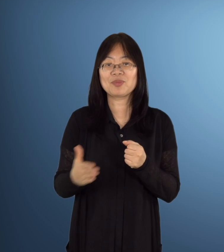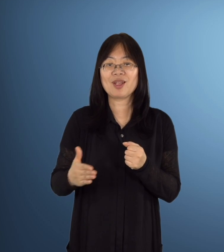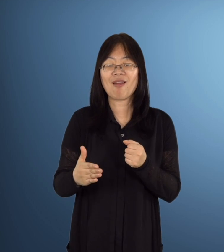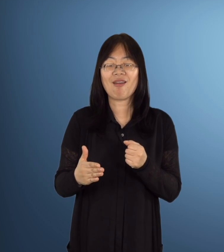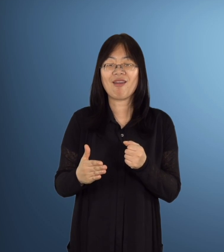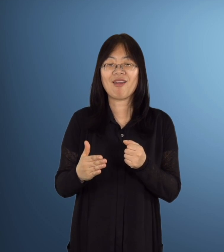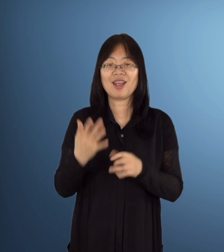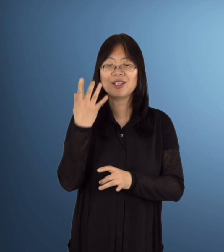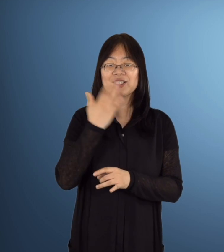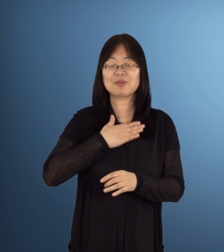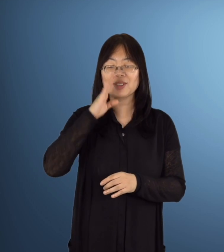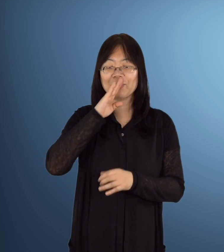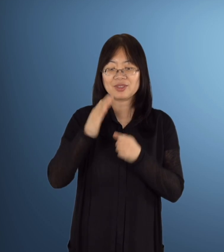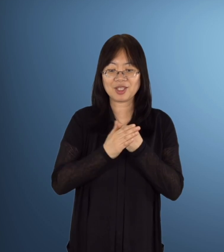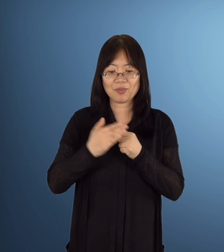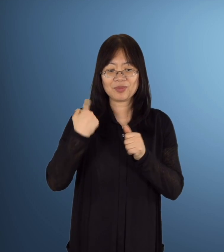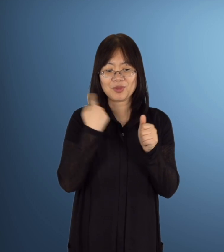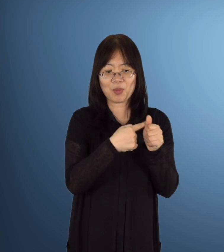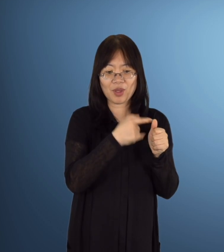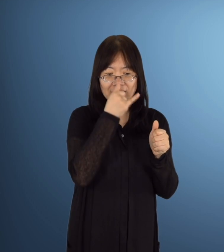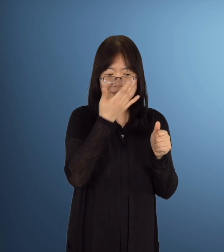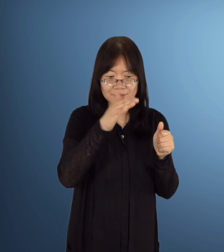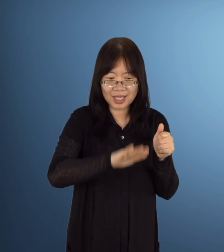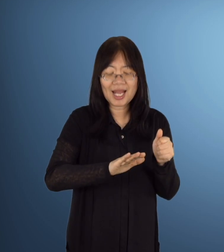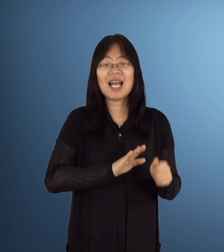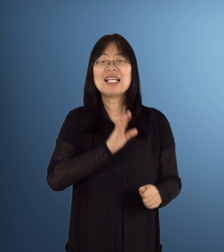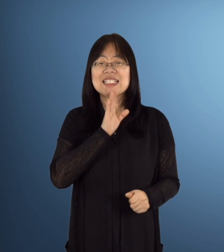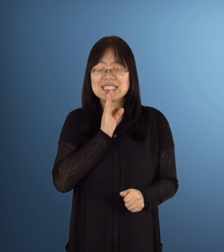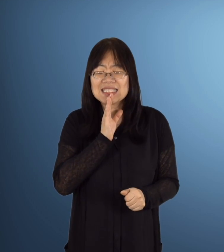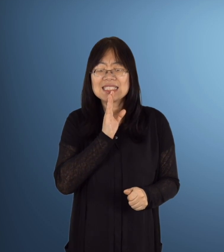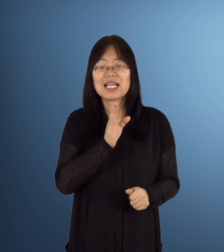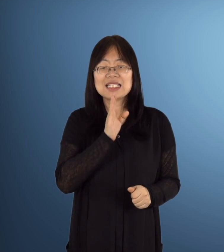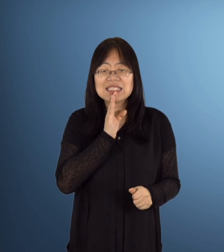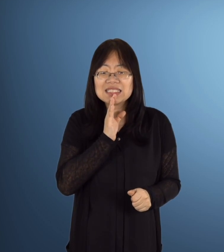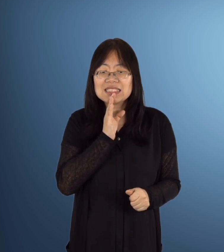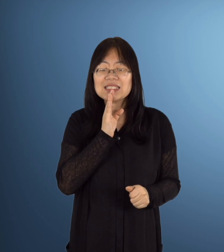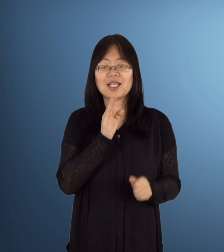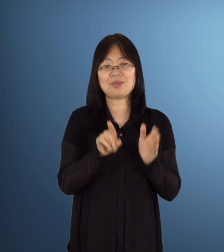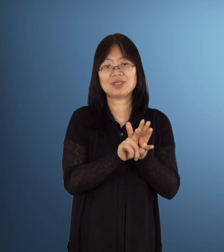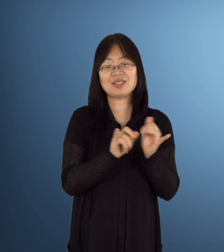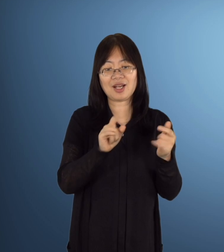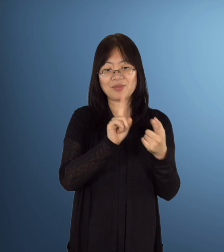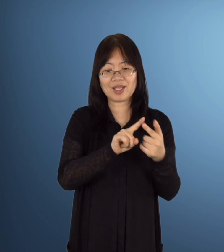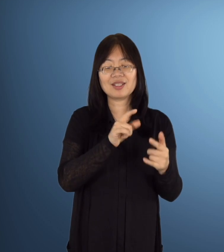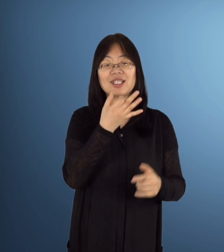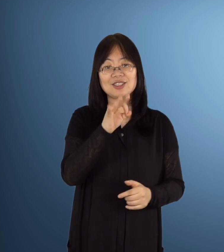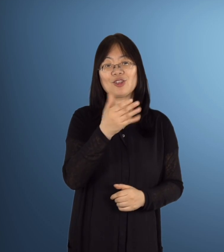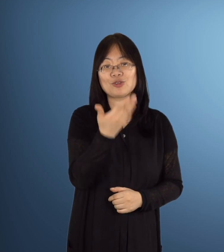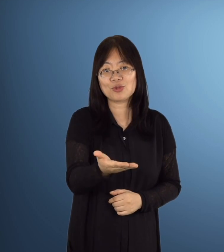기분 나쁘니까 욕은 하는데 진짜는 또 진짜대로 알아요.